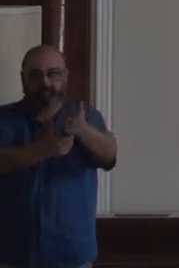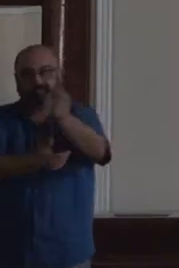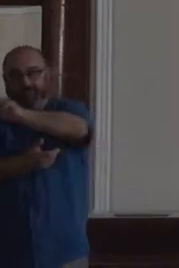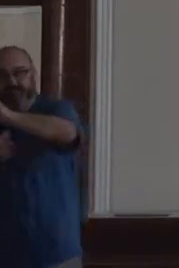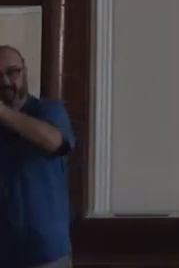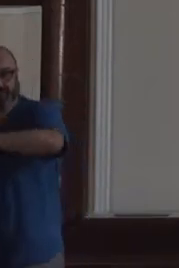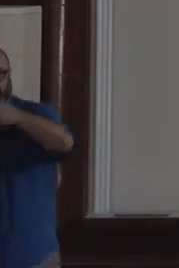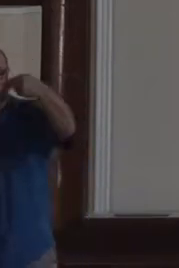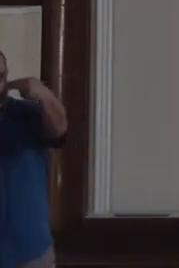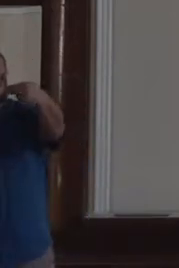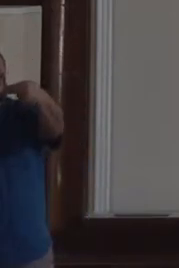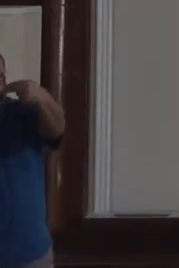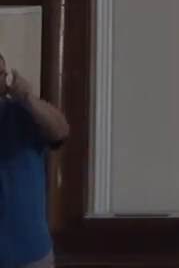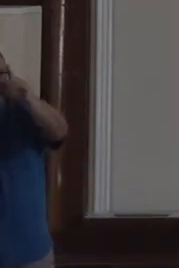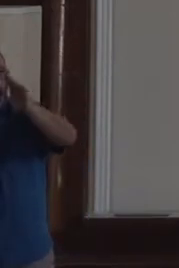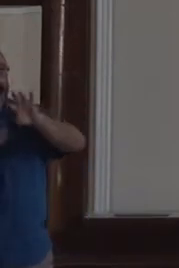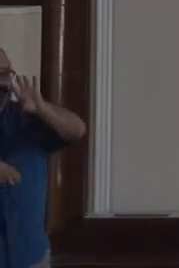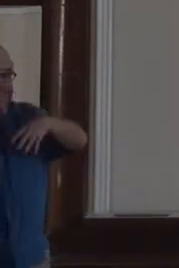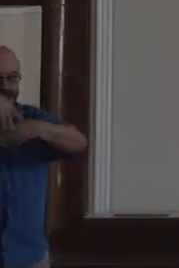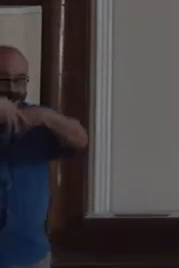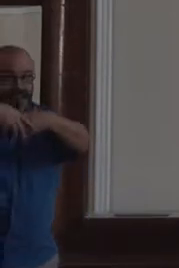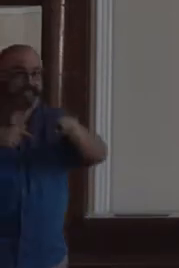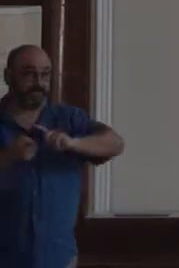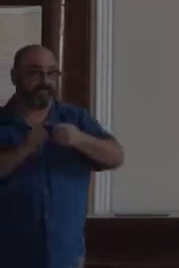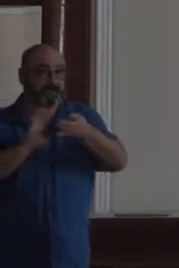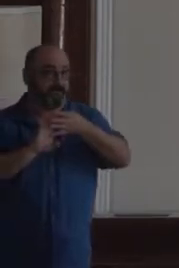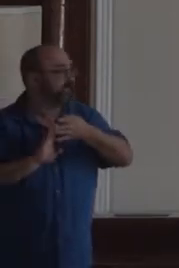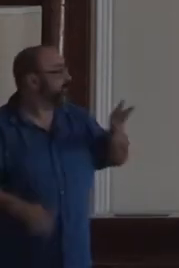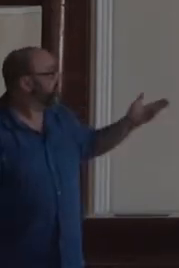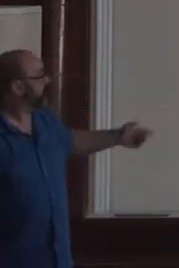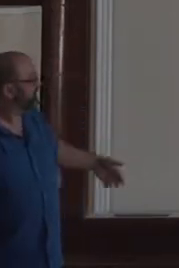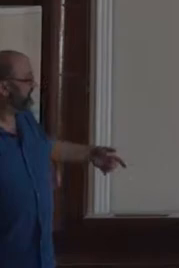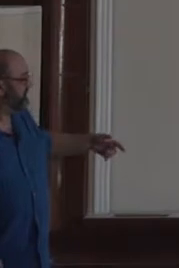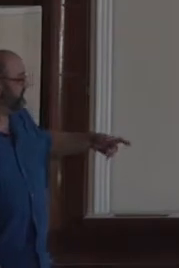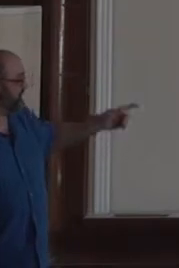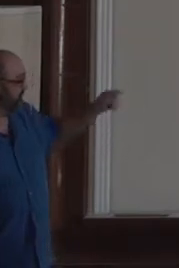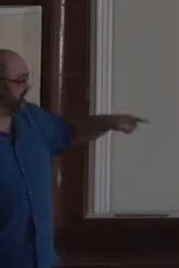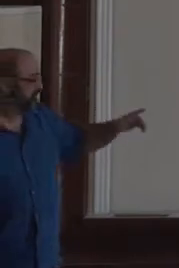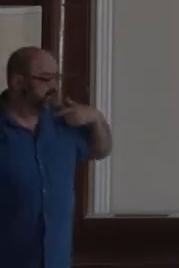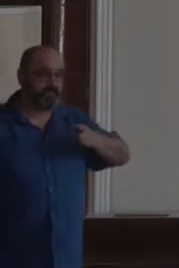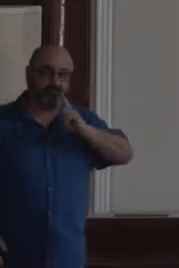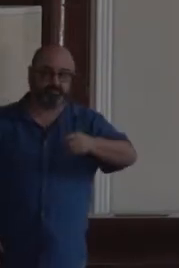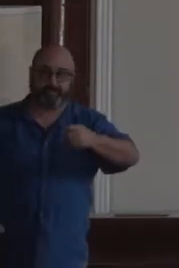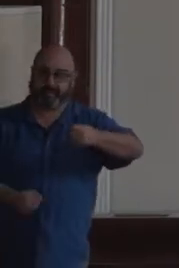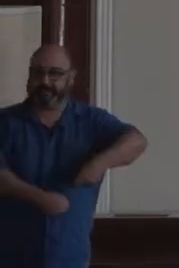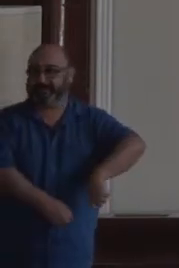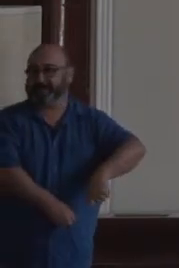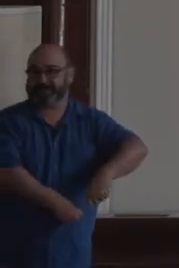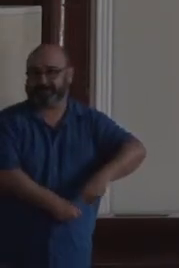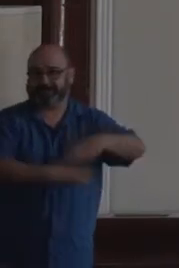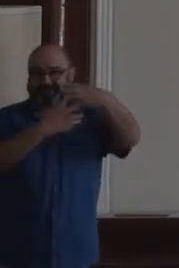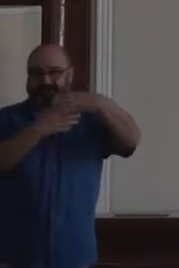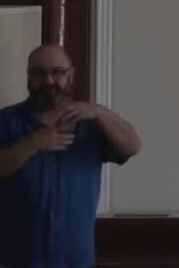attendu. Et on retrouve ça comme paramètre du test. Et je lui passe ensuite une liste de